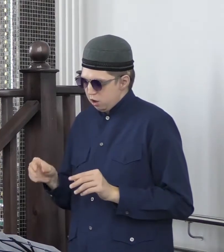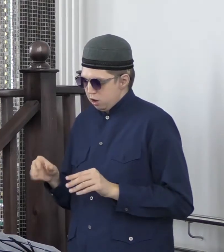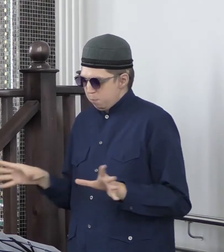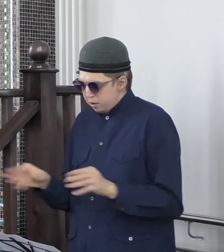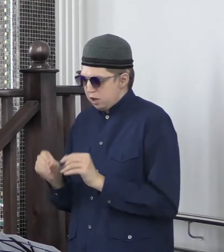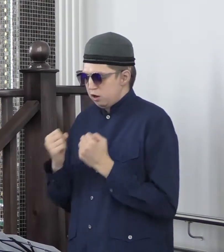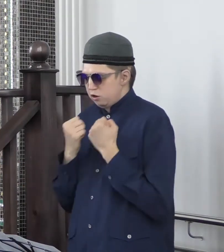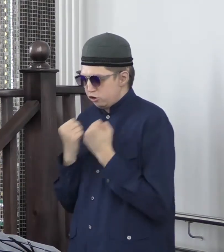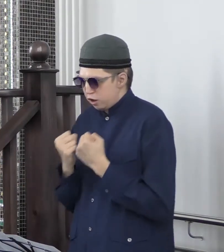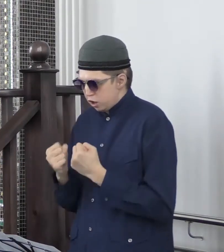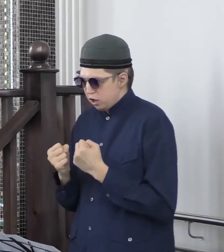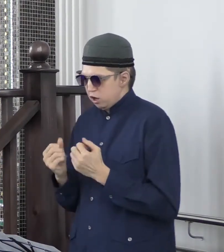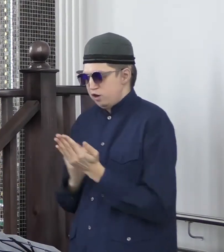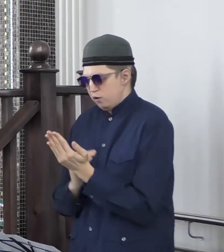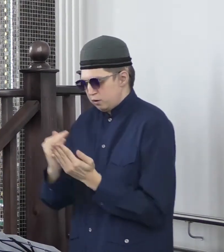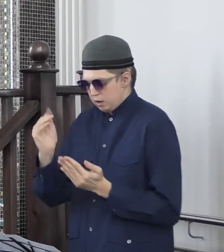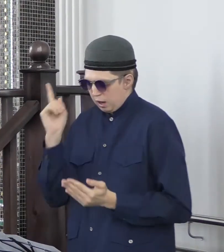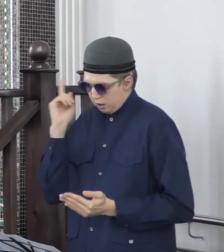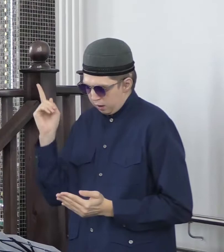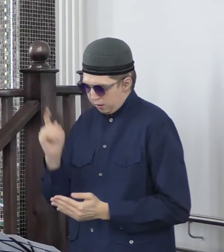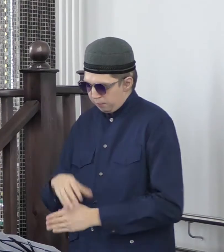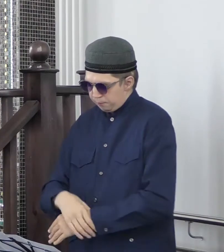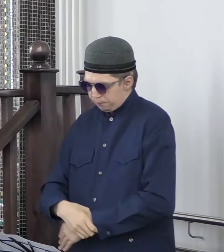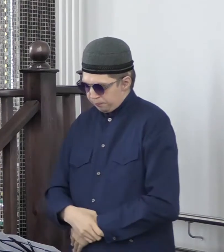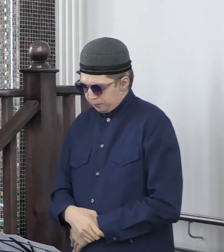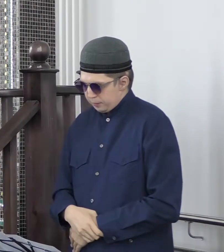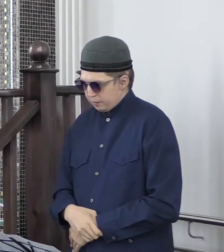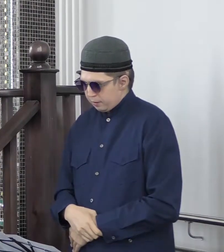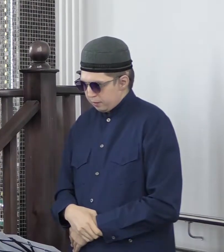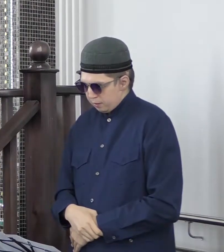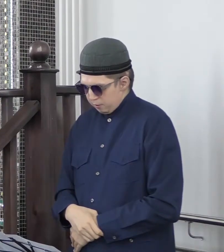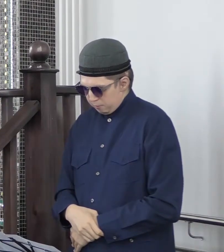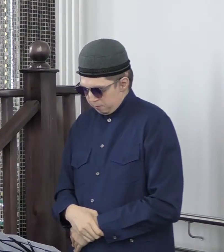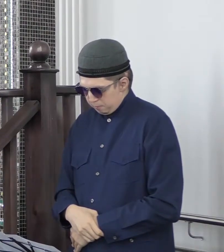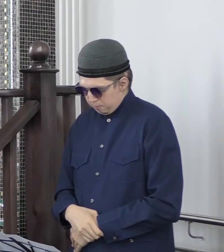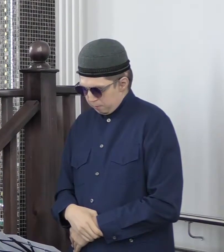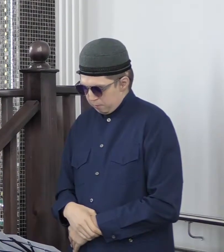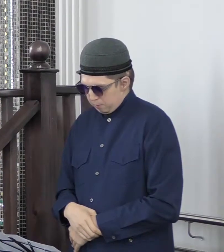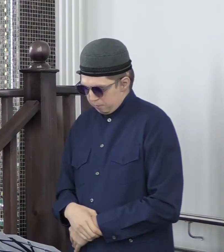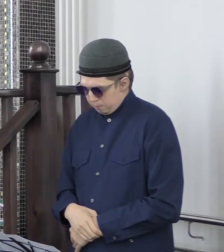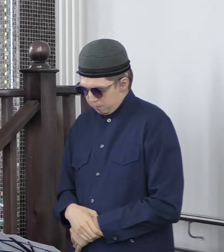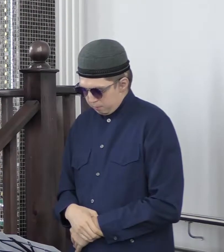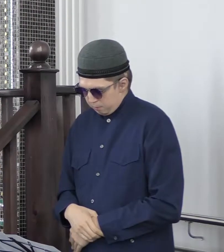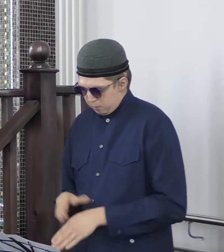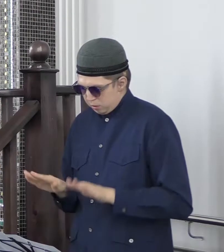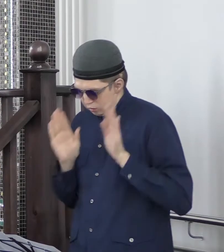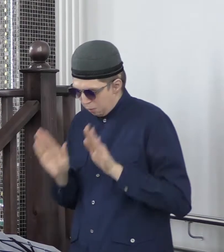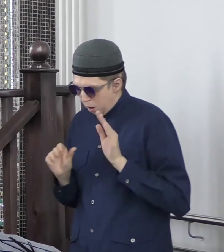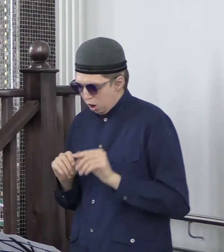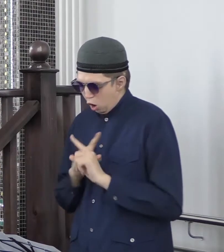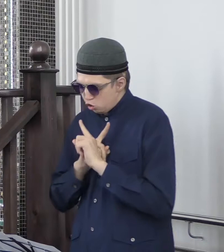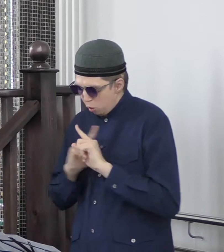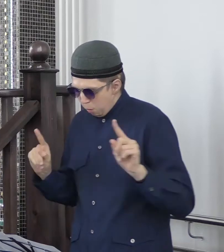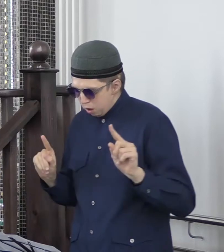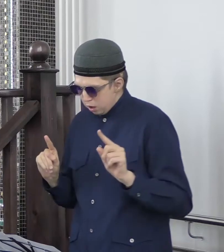верх Всевышнего, ничто не теряет. Аллах Таля Баслана говорит, «Иттакуллаха». Аллах Таля Баслана говорит,